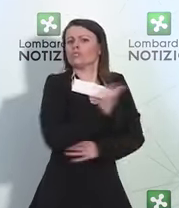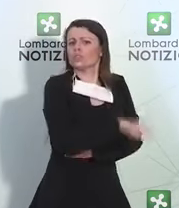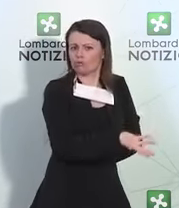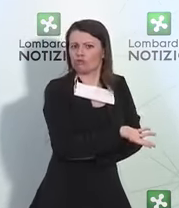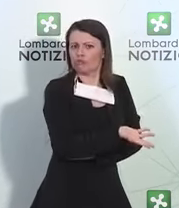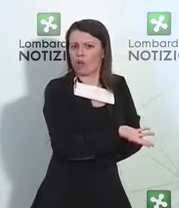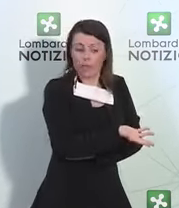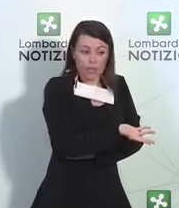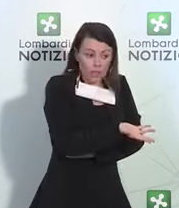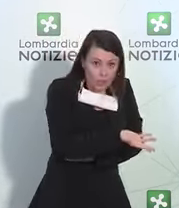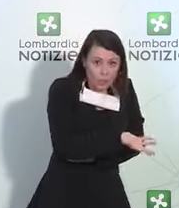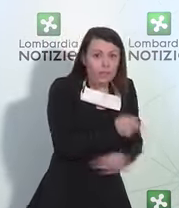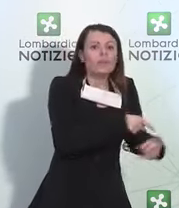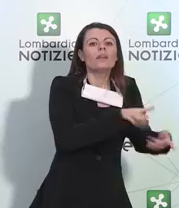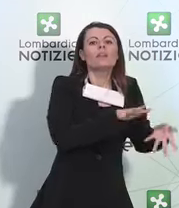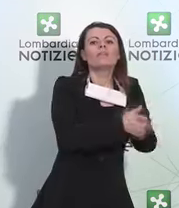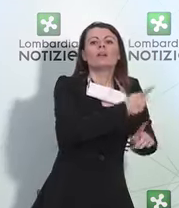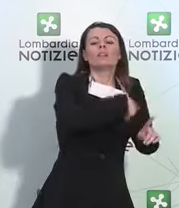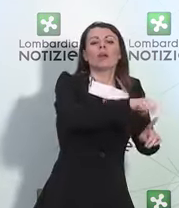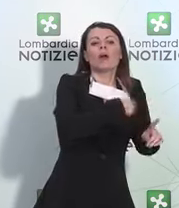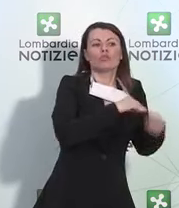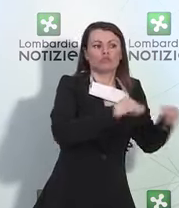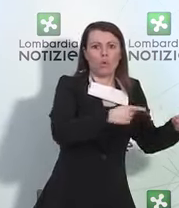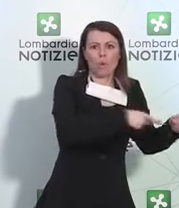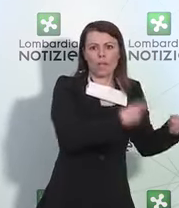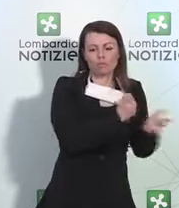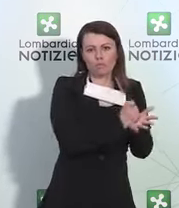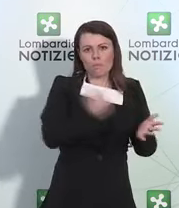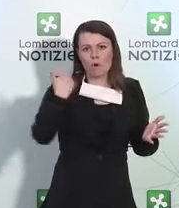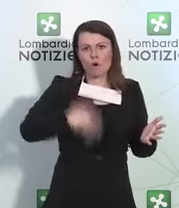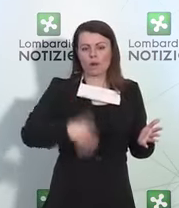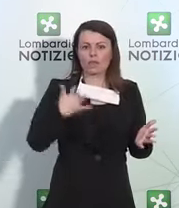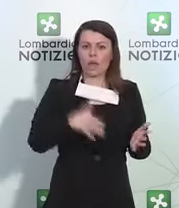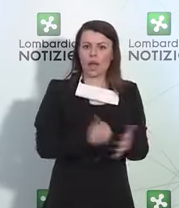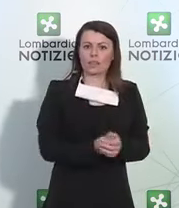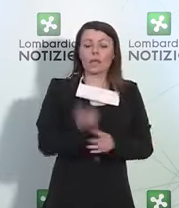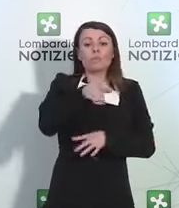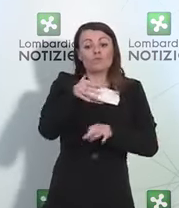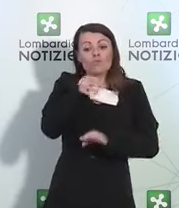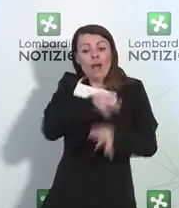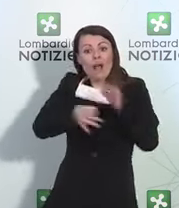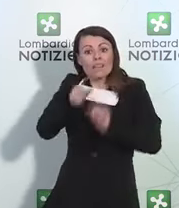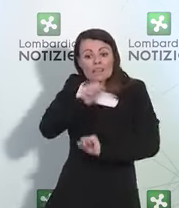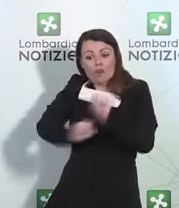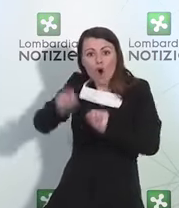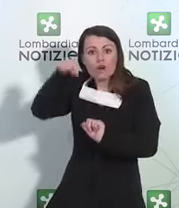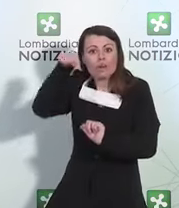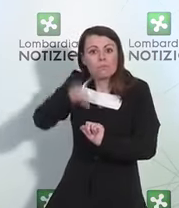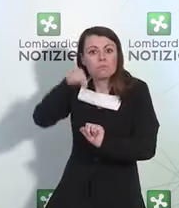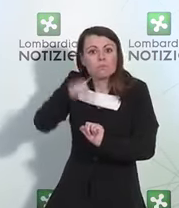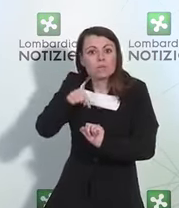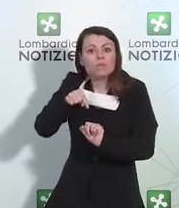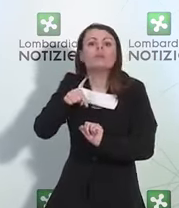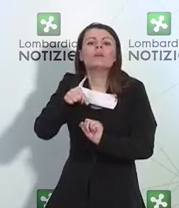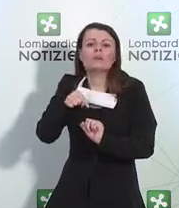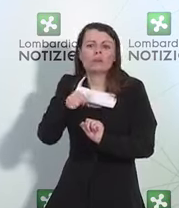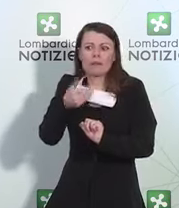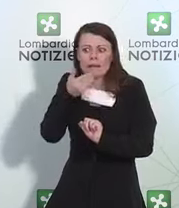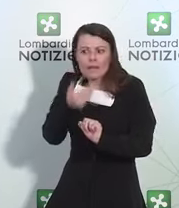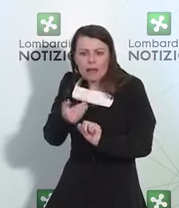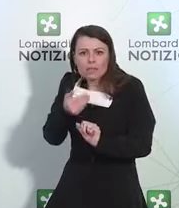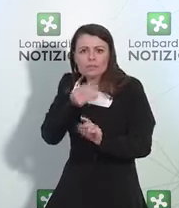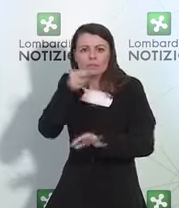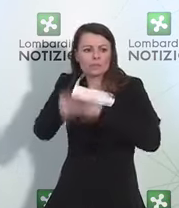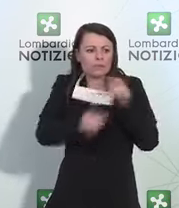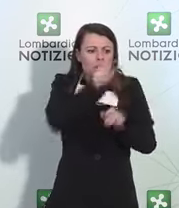disporre di un elemento che sarà molto importante perché gli anticorpi vuole dire che potremo individuare le persone che sono